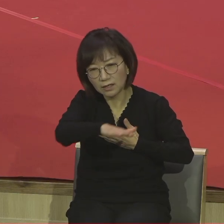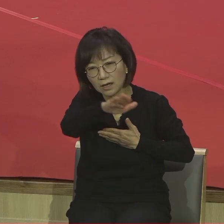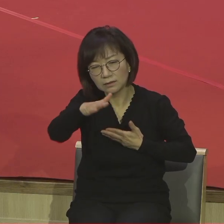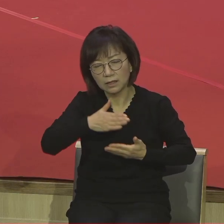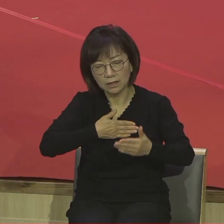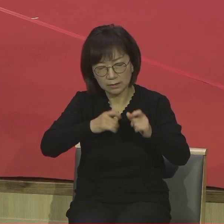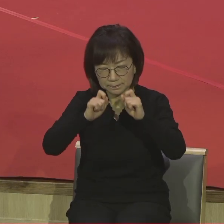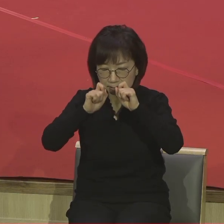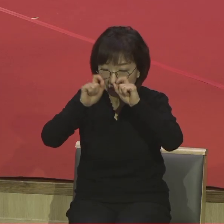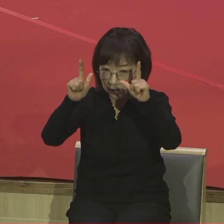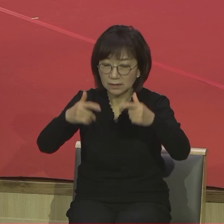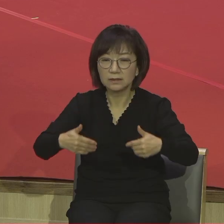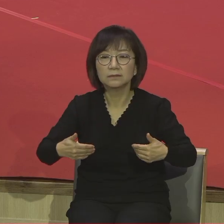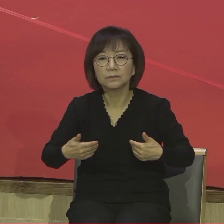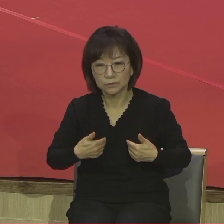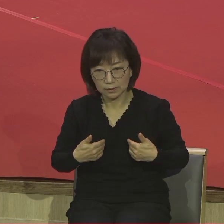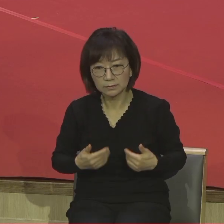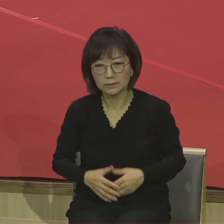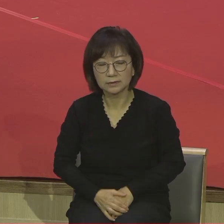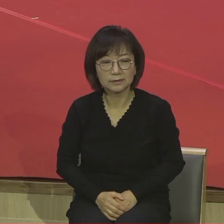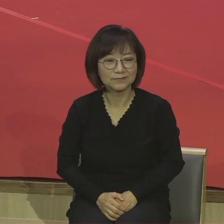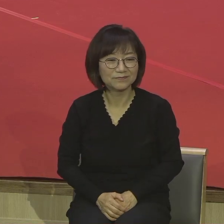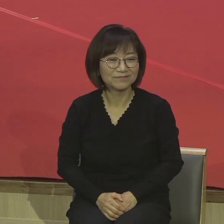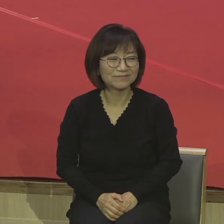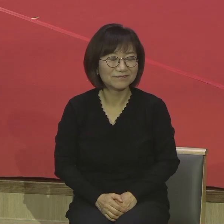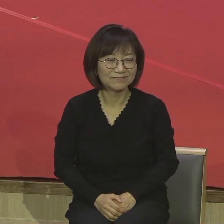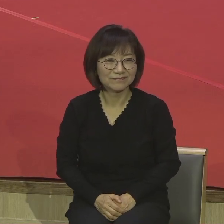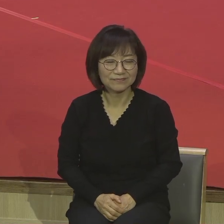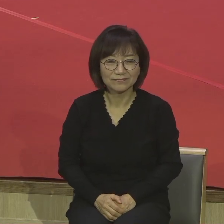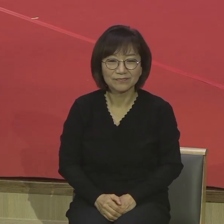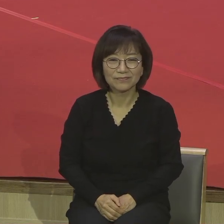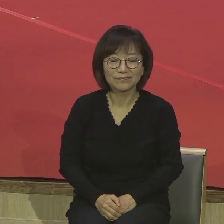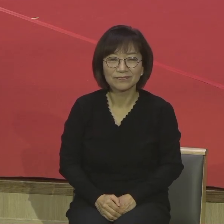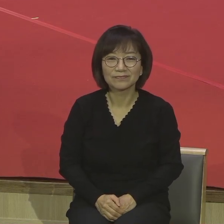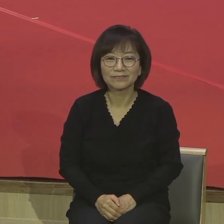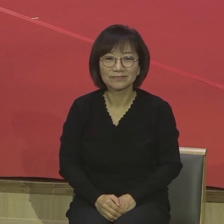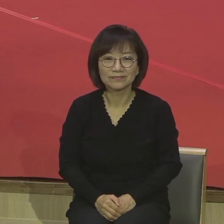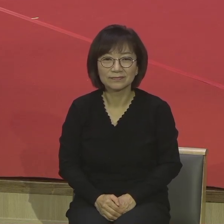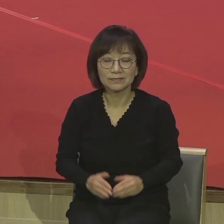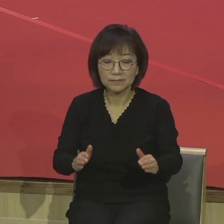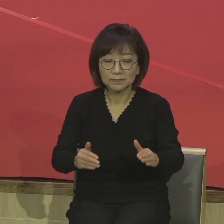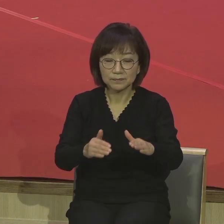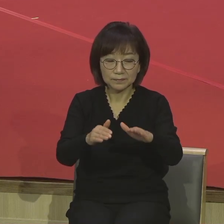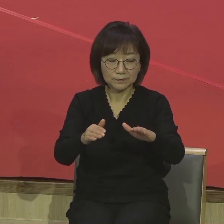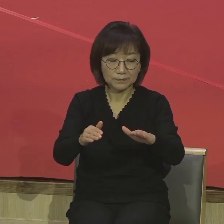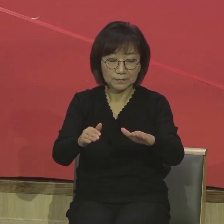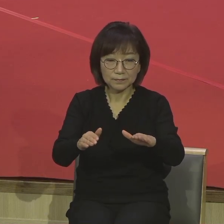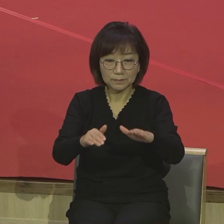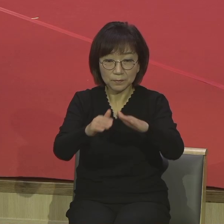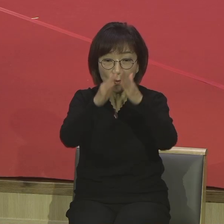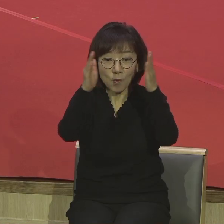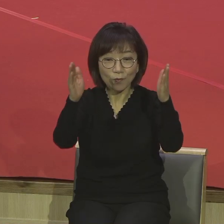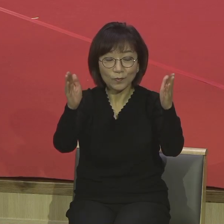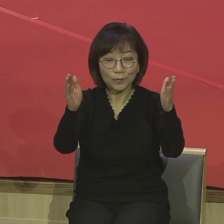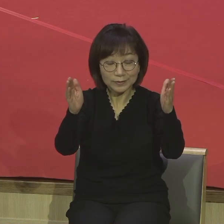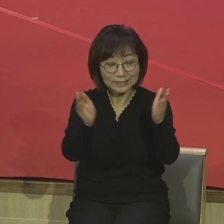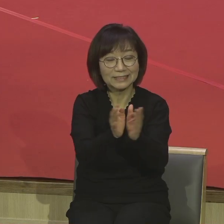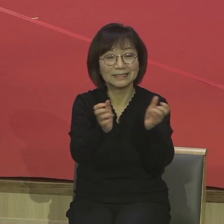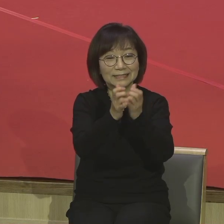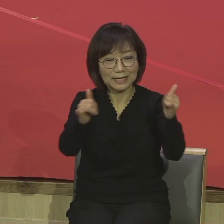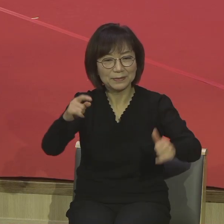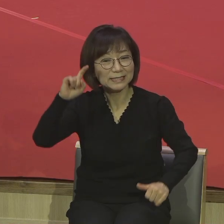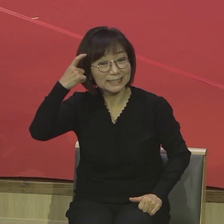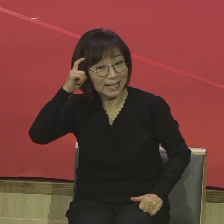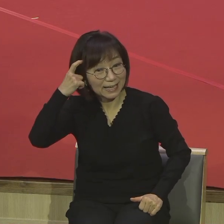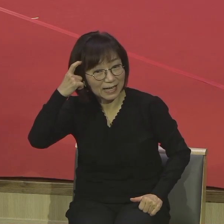합니다. 핵심은 뭐냐? 모든 인간 생각, 인간적인 개념들을 다